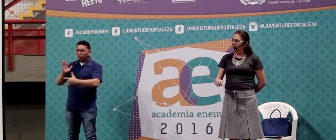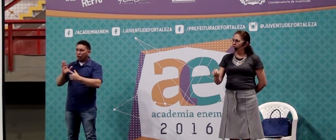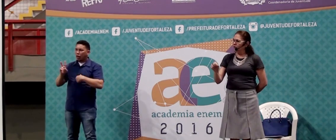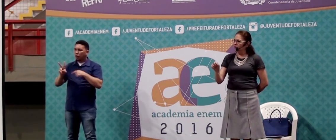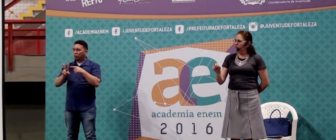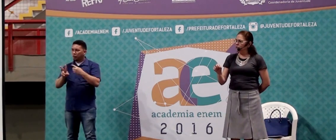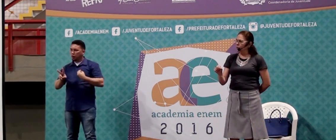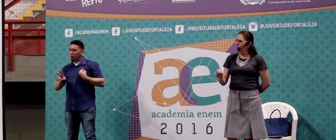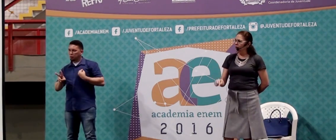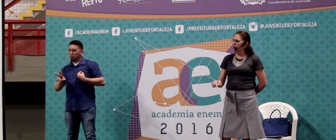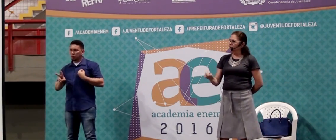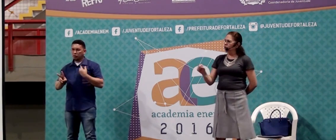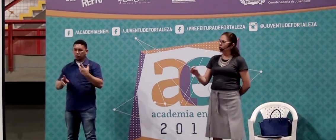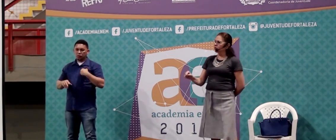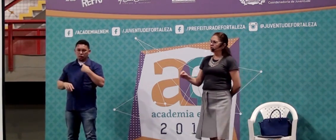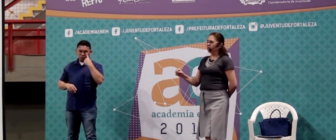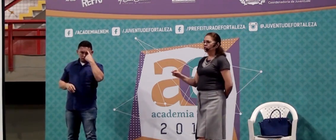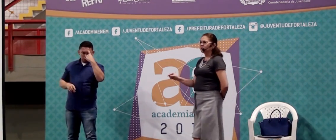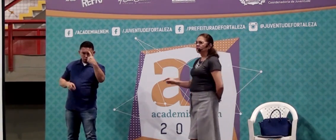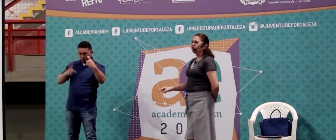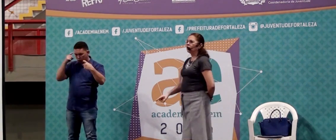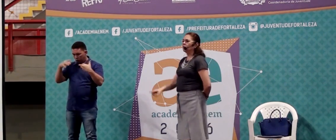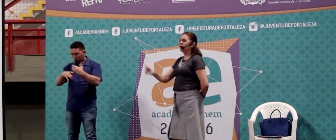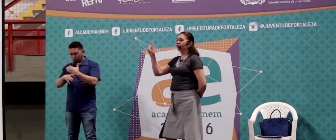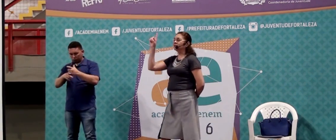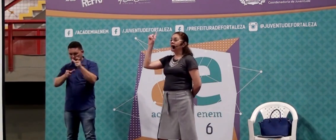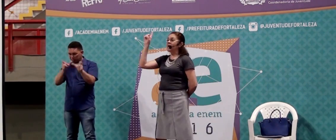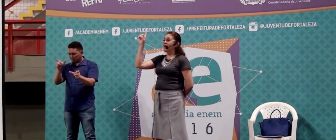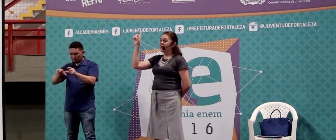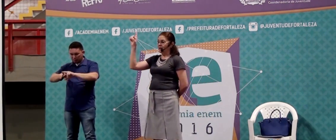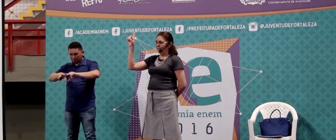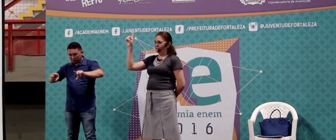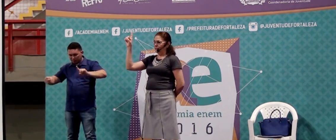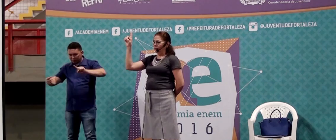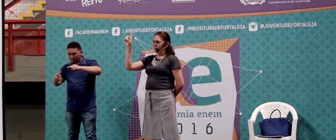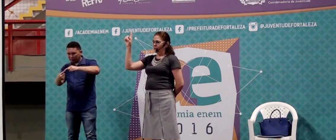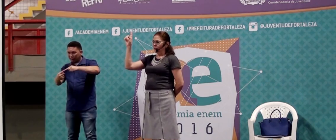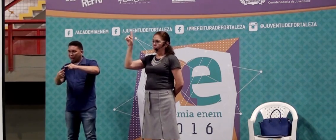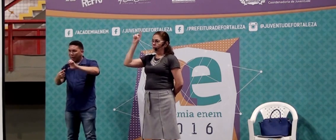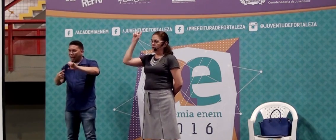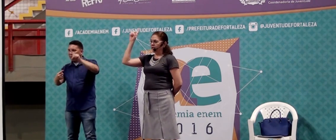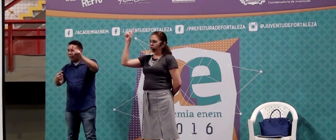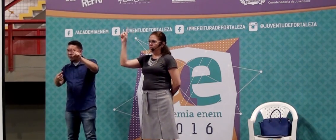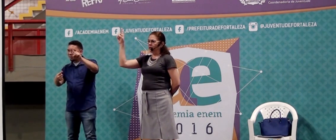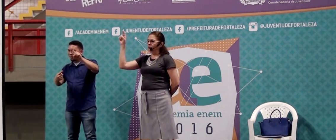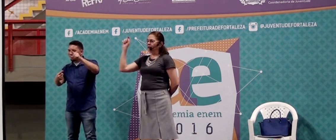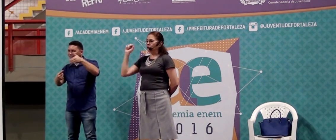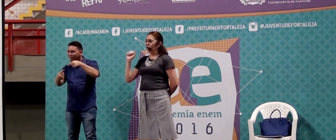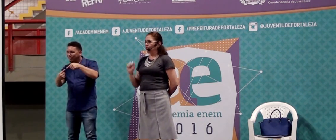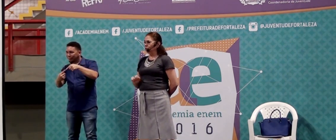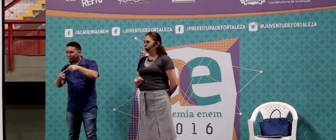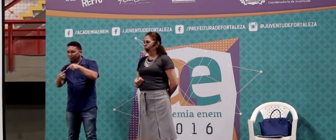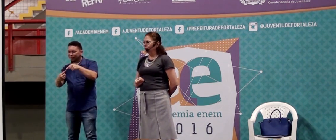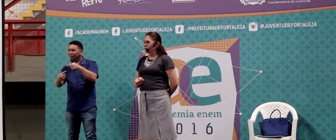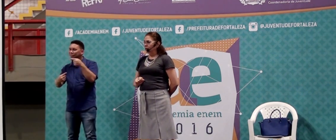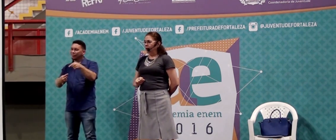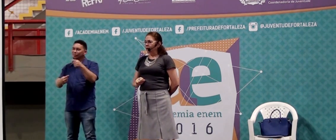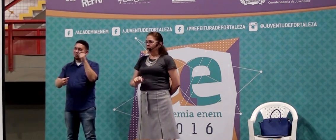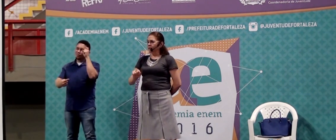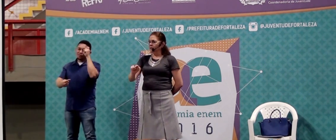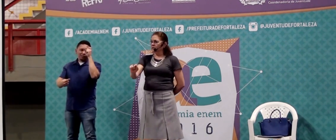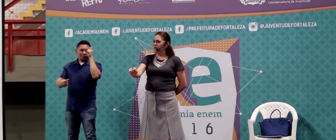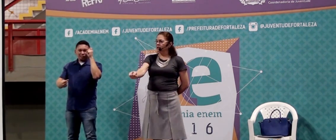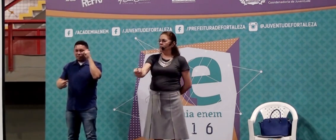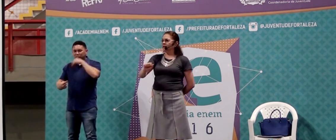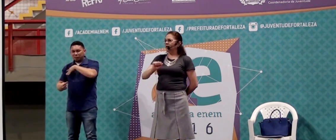ser. A violência urbana em todas as suas formas é um procedimento hediondo,